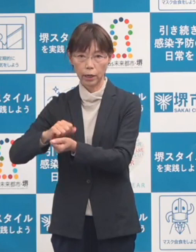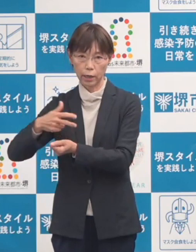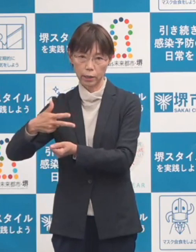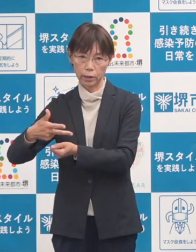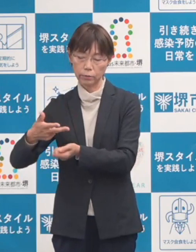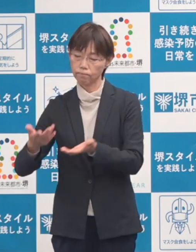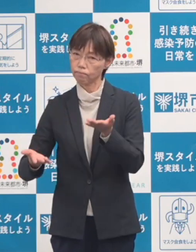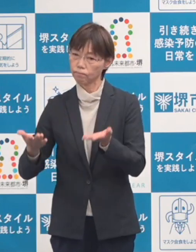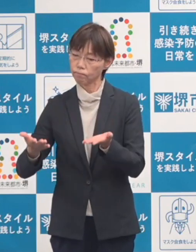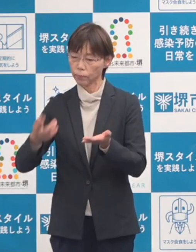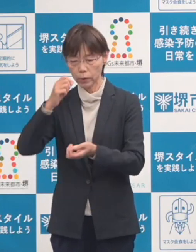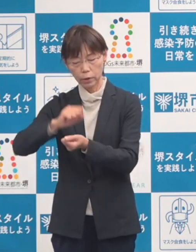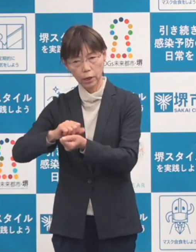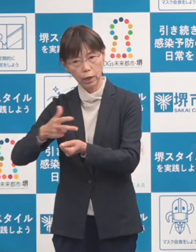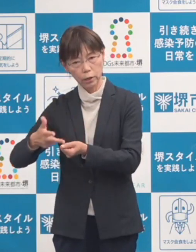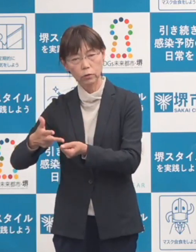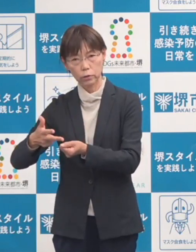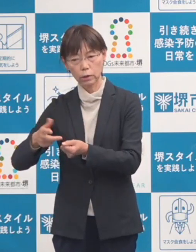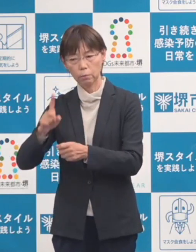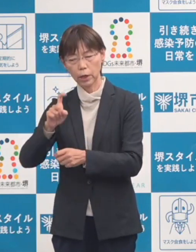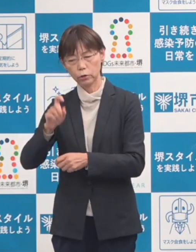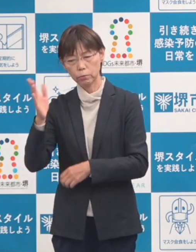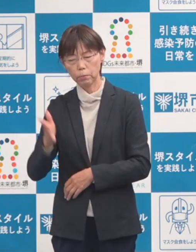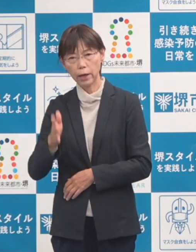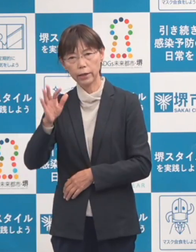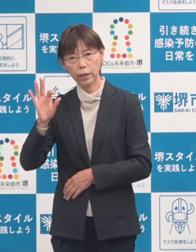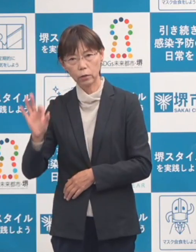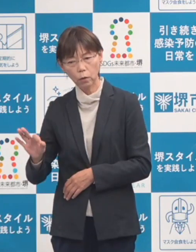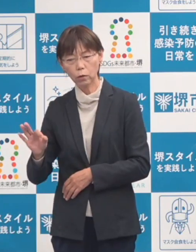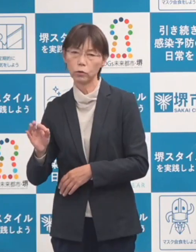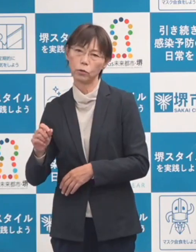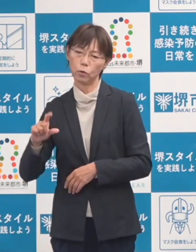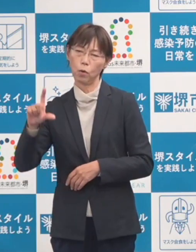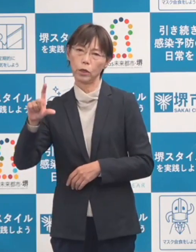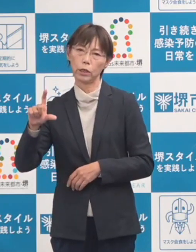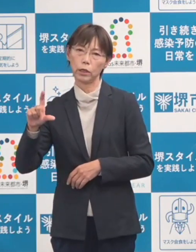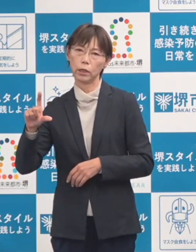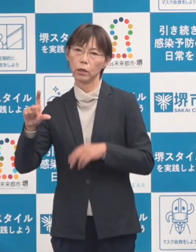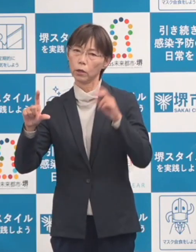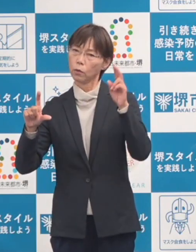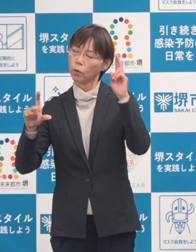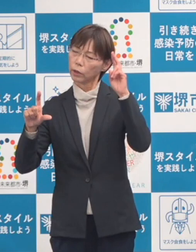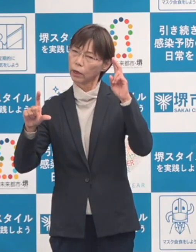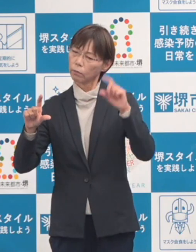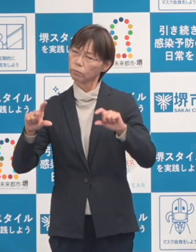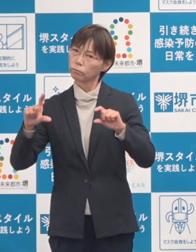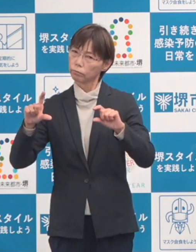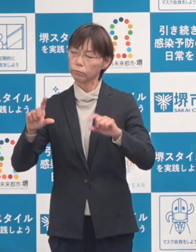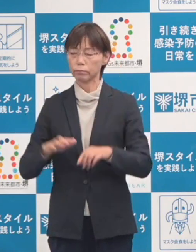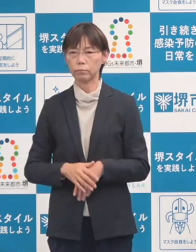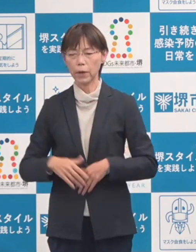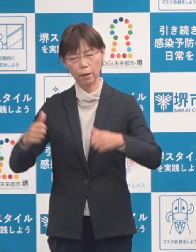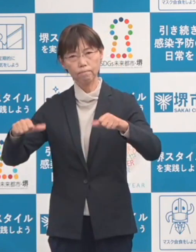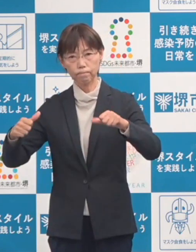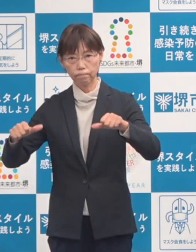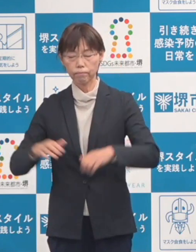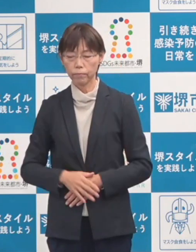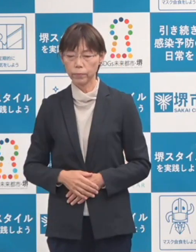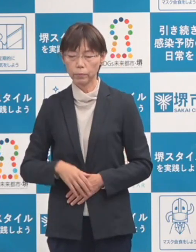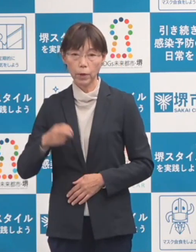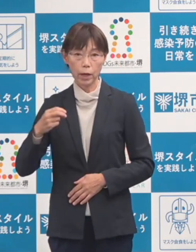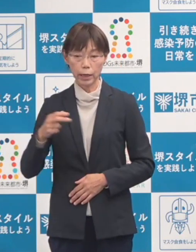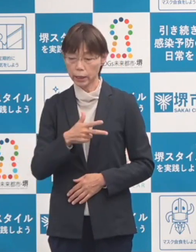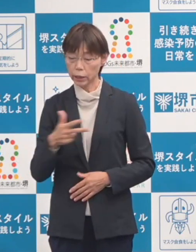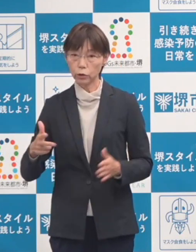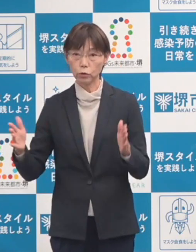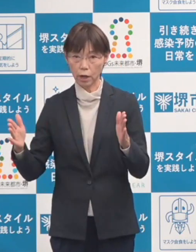が少し1割強ですかね、多くなっておりますが、傾向としては変わりません。また直近1週間の年齢構